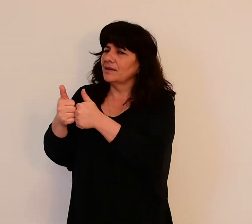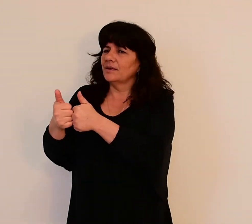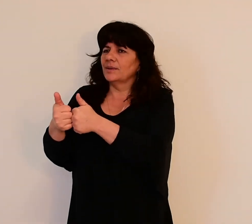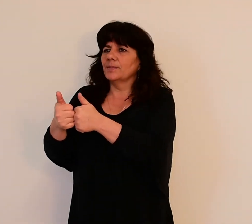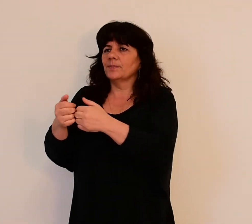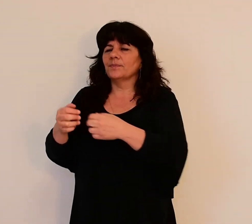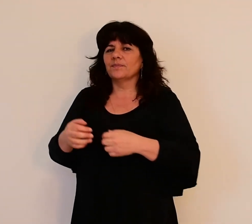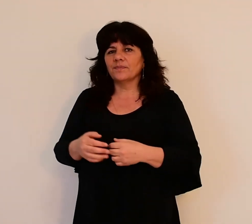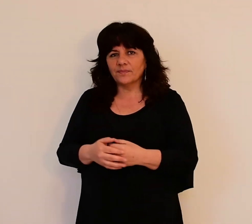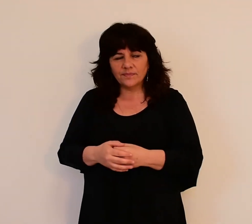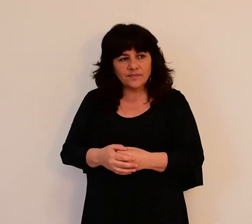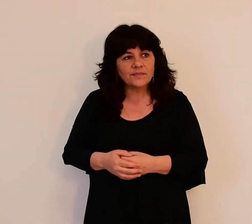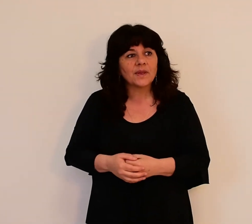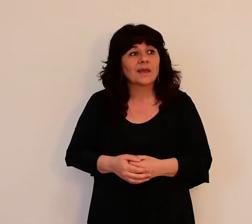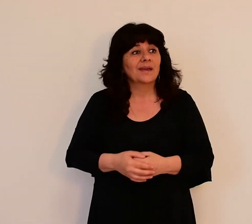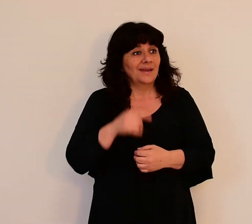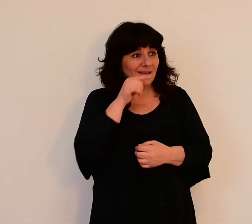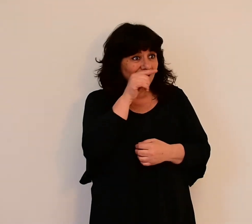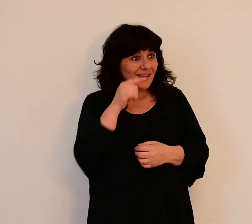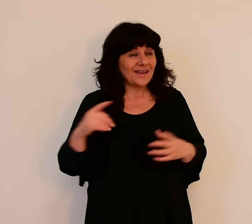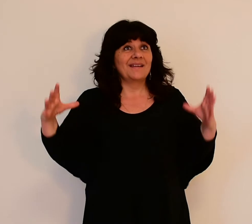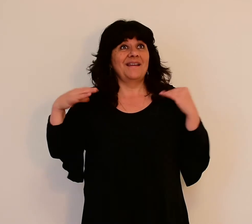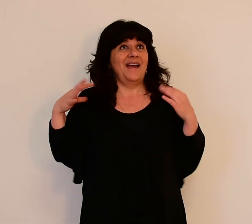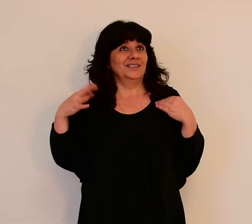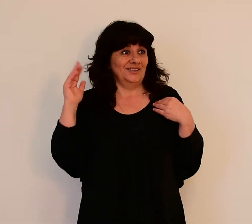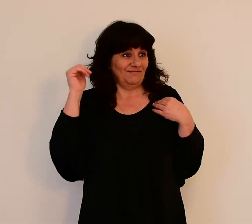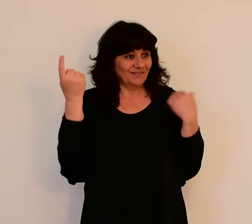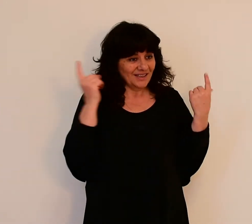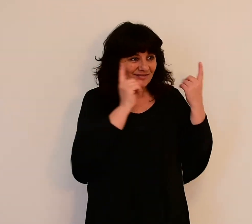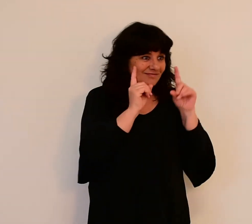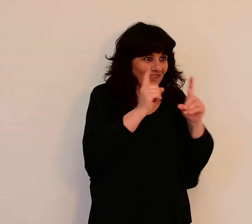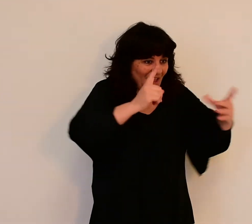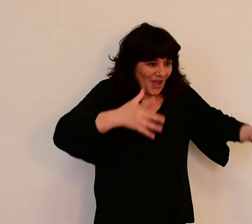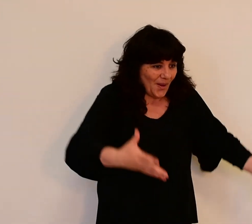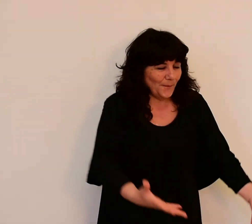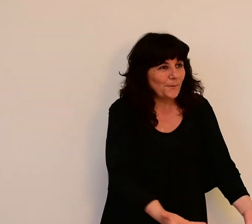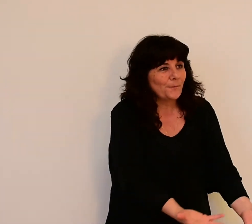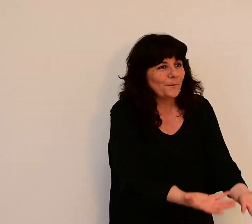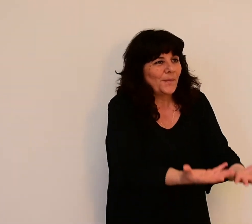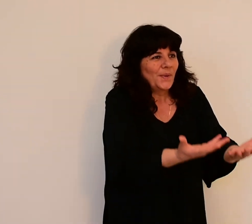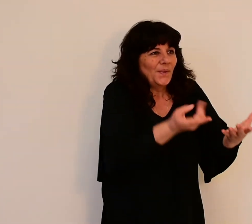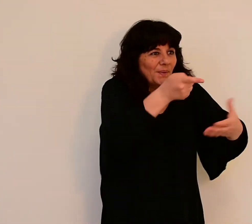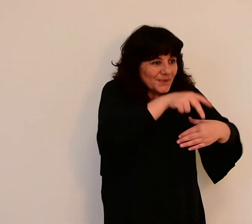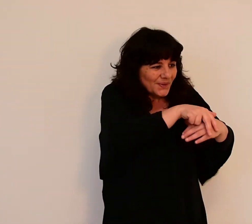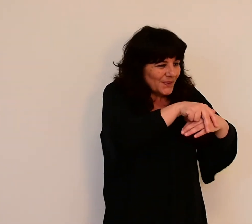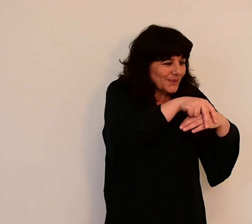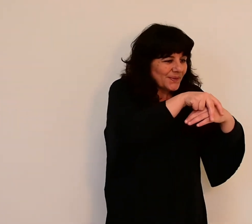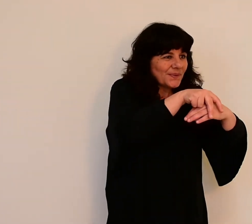ils te porteront sur leurs mains pour que ton pied ne heurte les